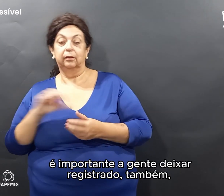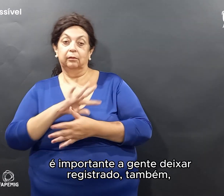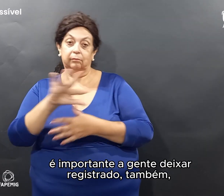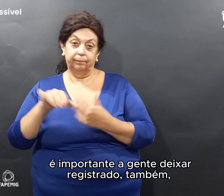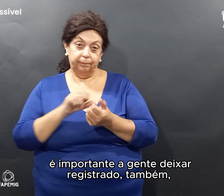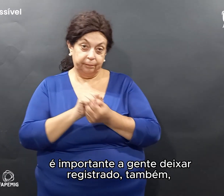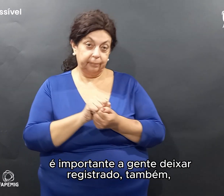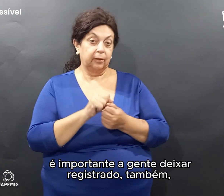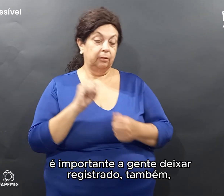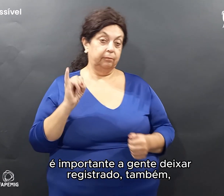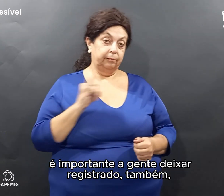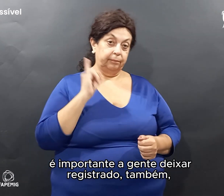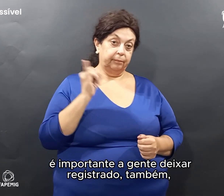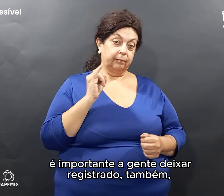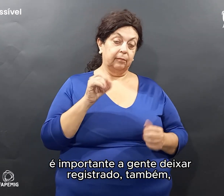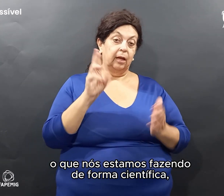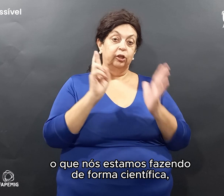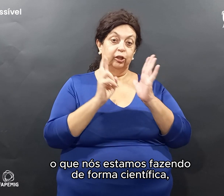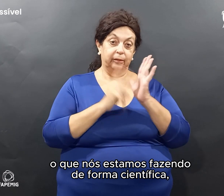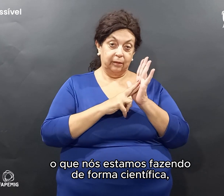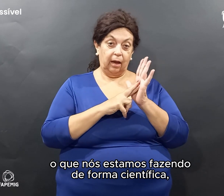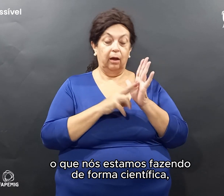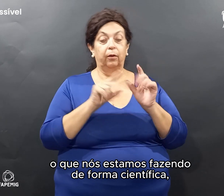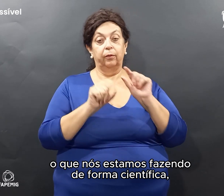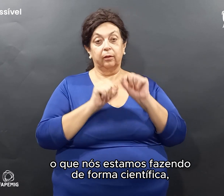gente deixar registrado também o que nós estamos fazendo